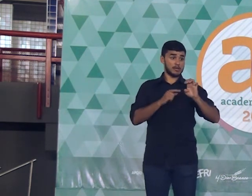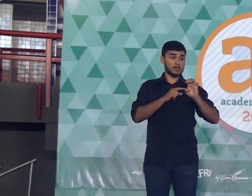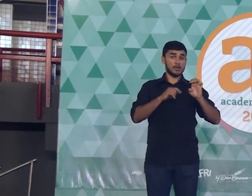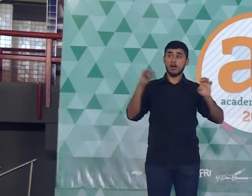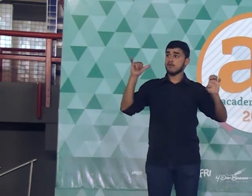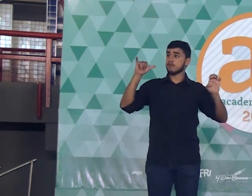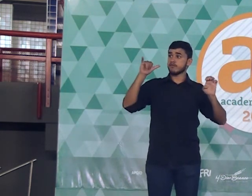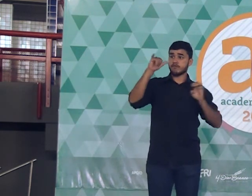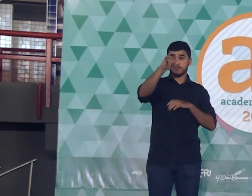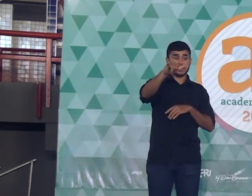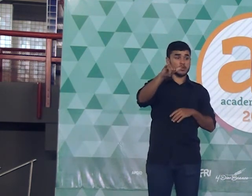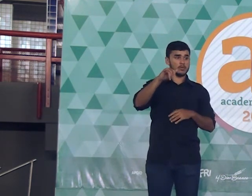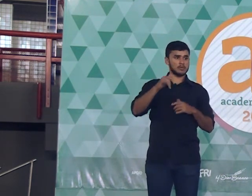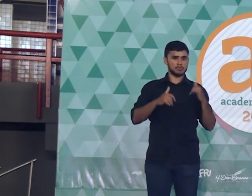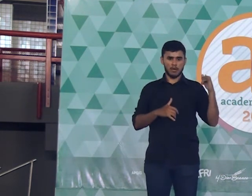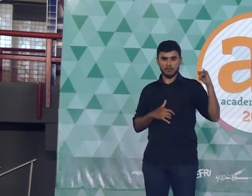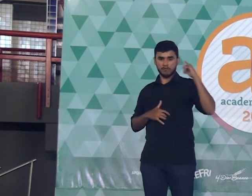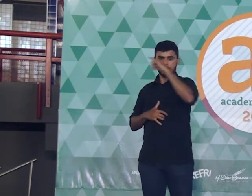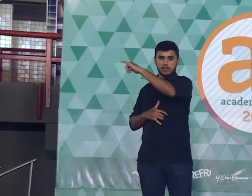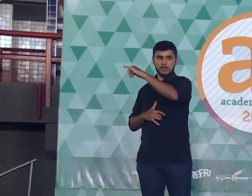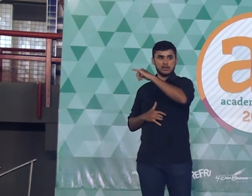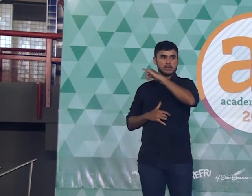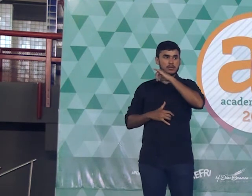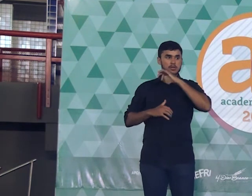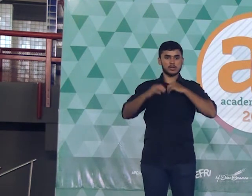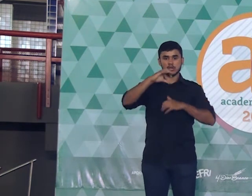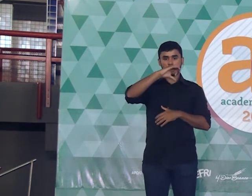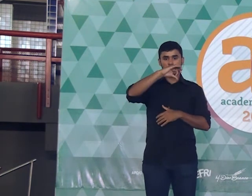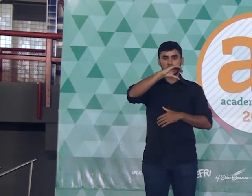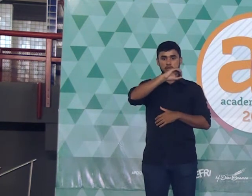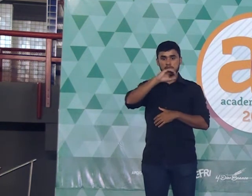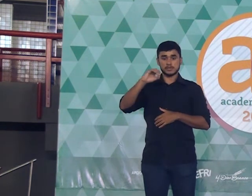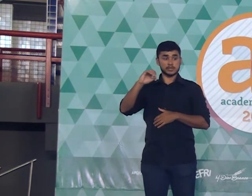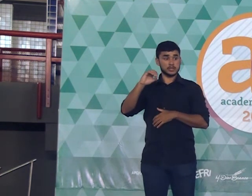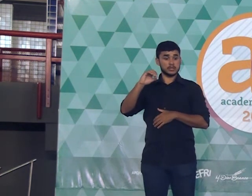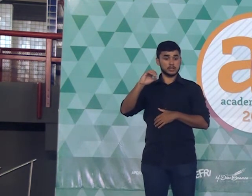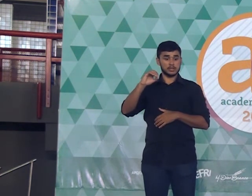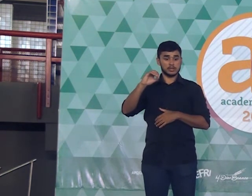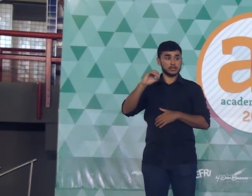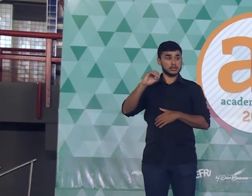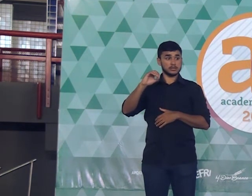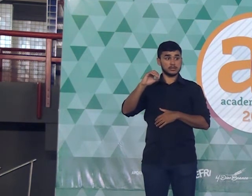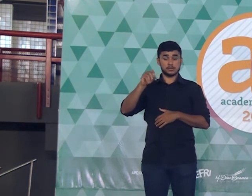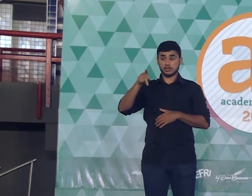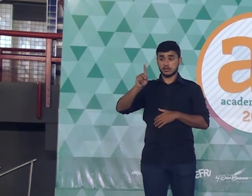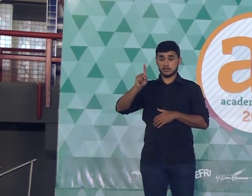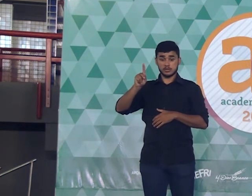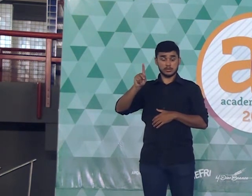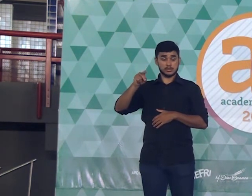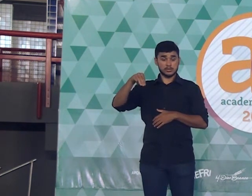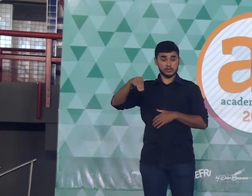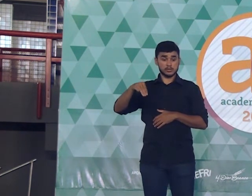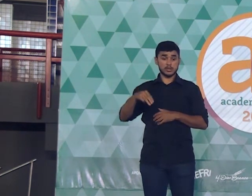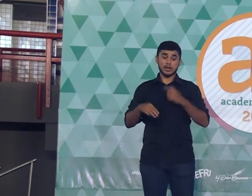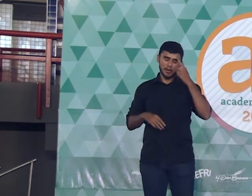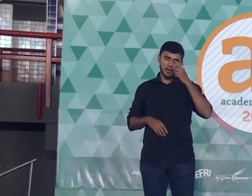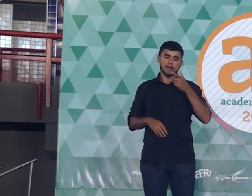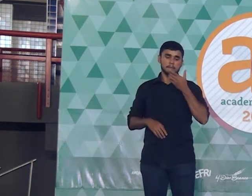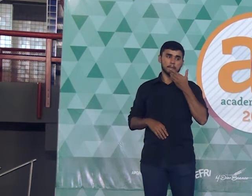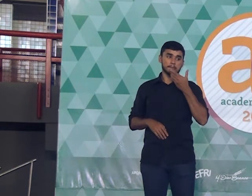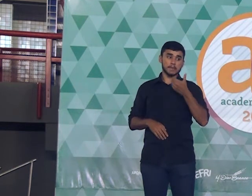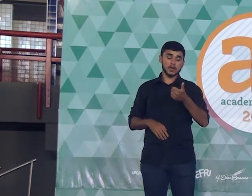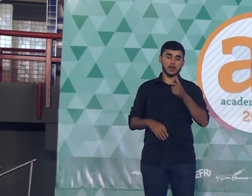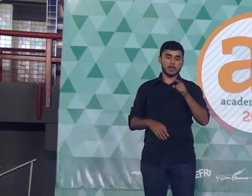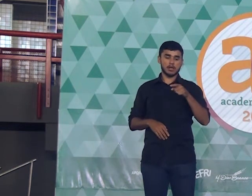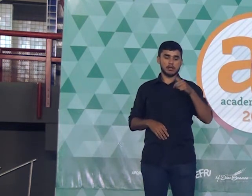do avião vai em torno de 960 km por hora, também está impraticável. Então, das alternativas que você tem aí, a mais coerente